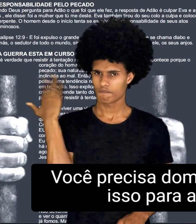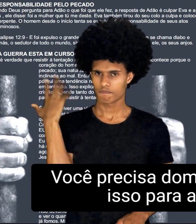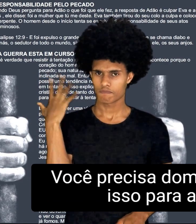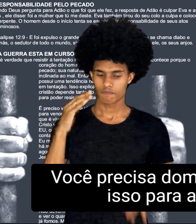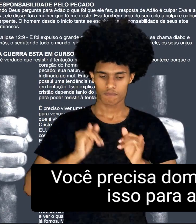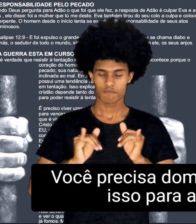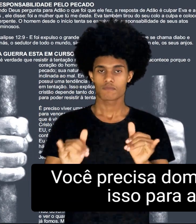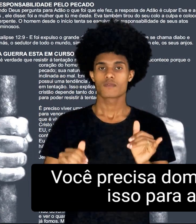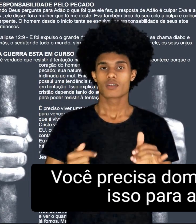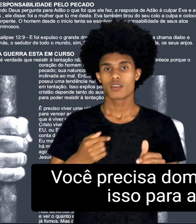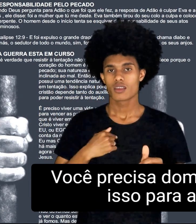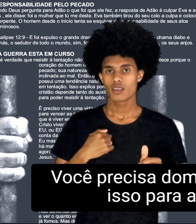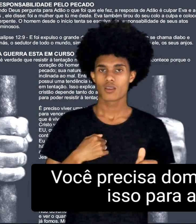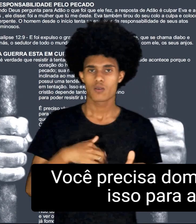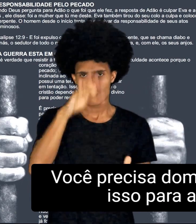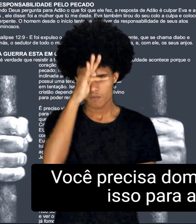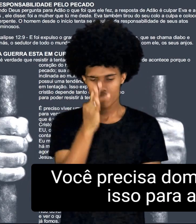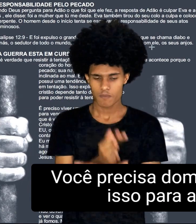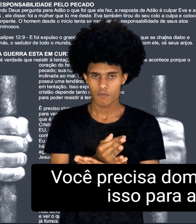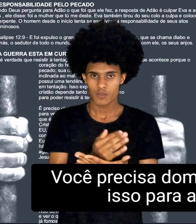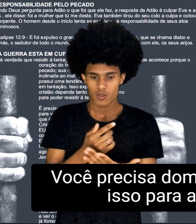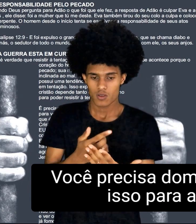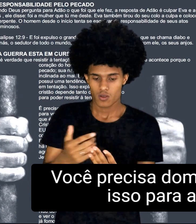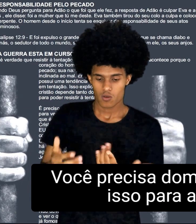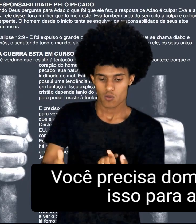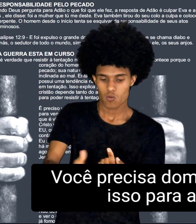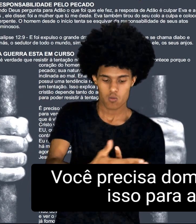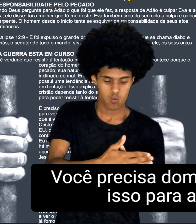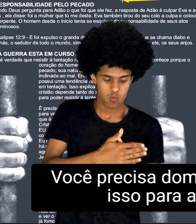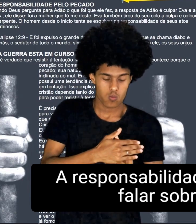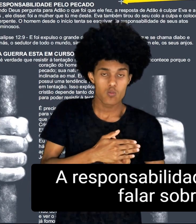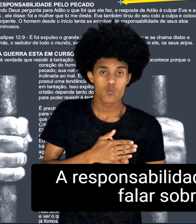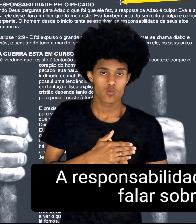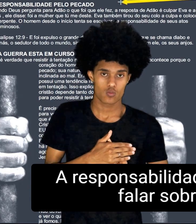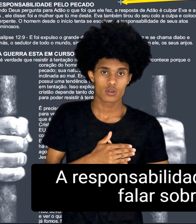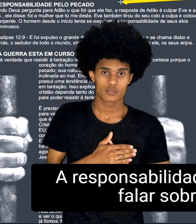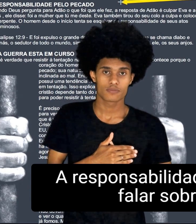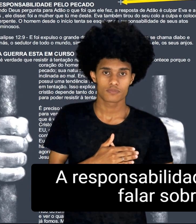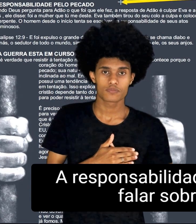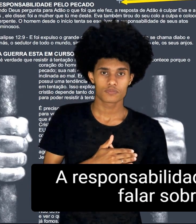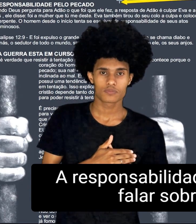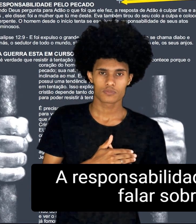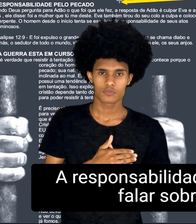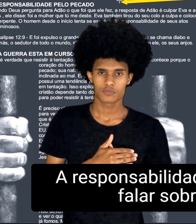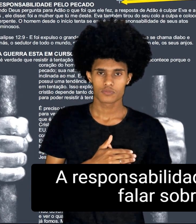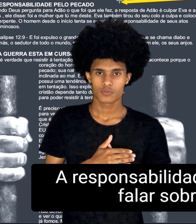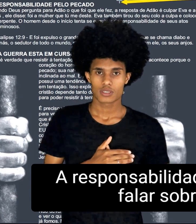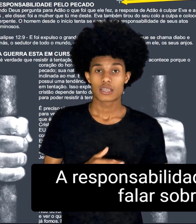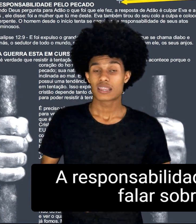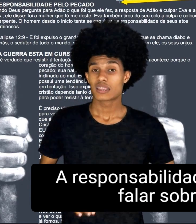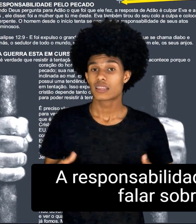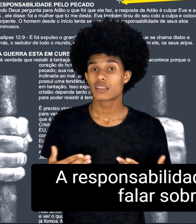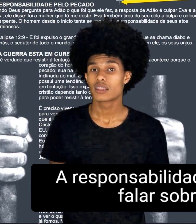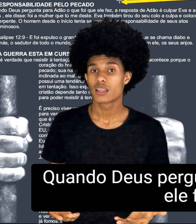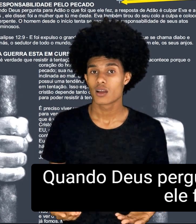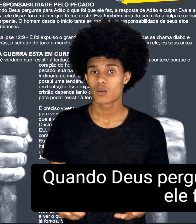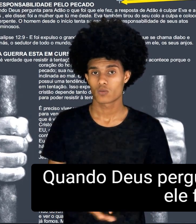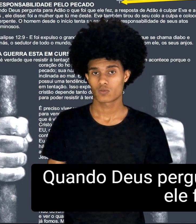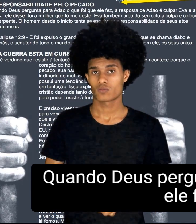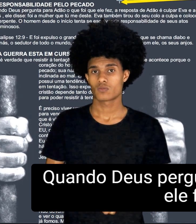Senhor, você precisa dominá-lo, tá? Deus está ensinando isso pra gente lá no Gênesis. A responsabilidade do pecado. Agora vamos falar sobre